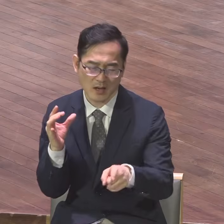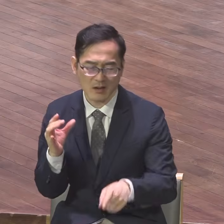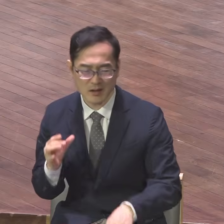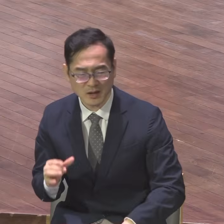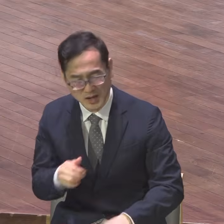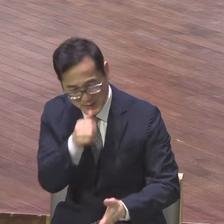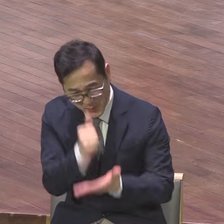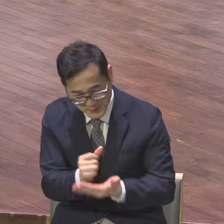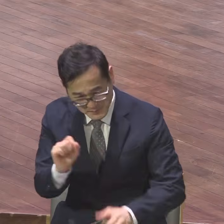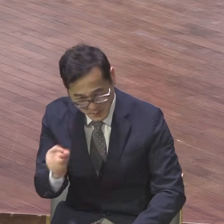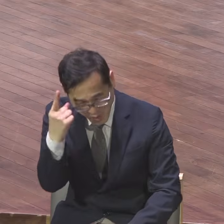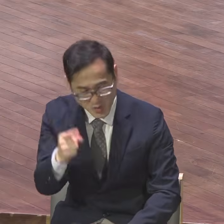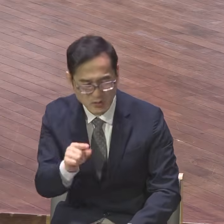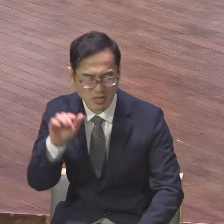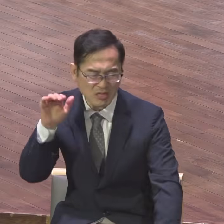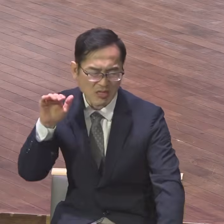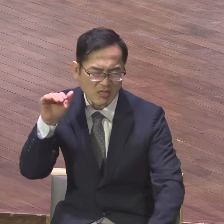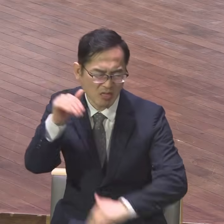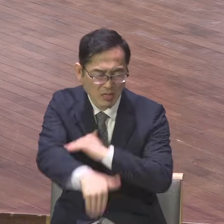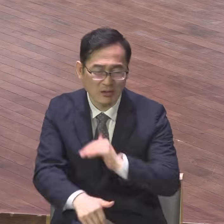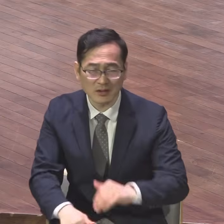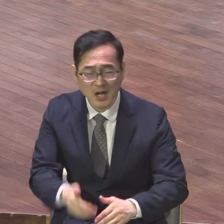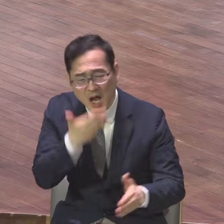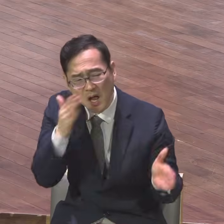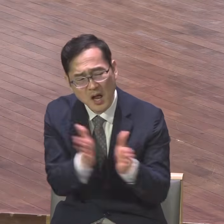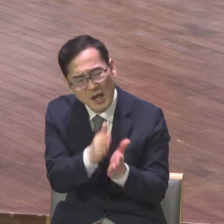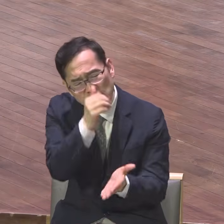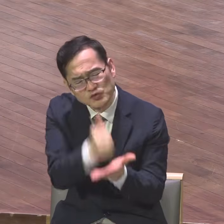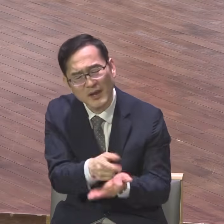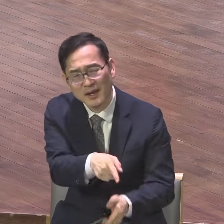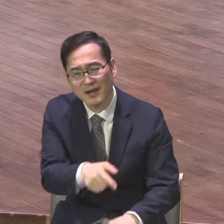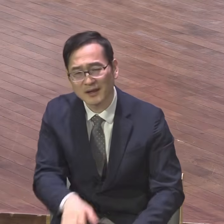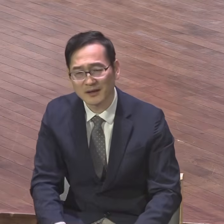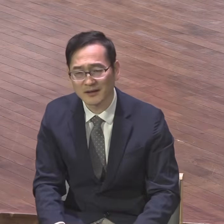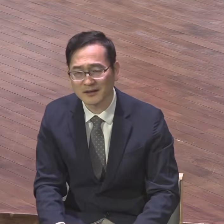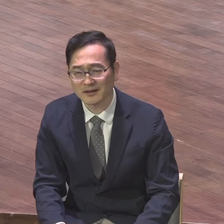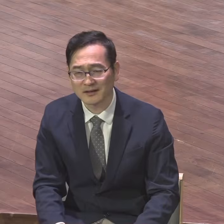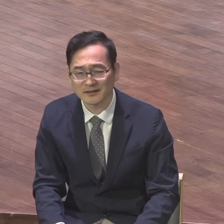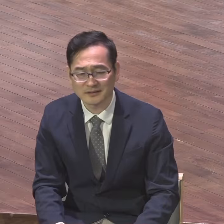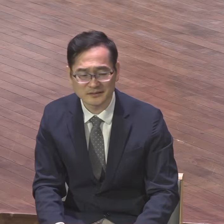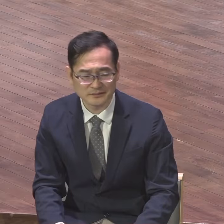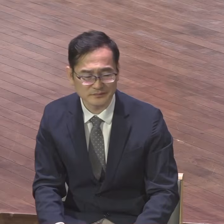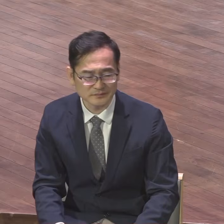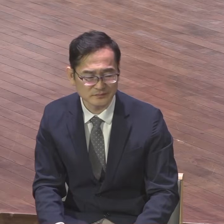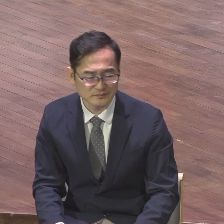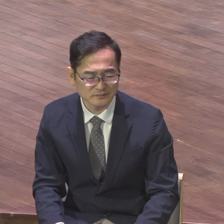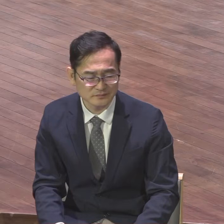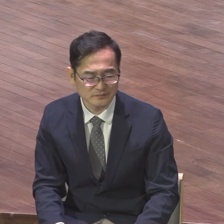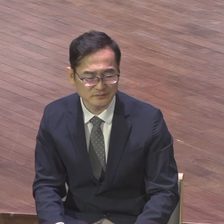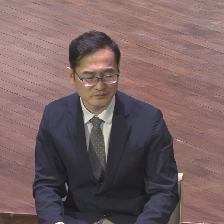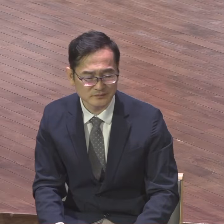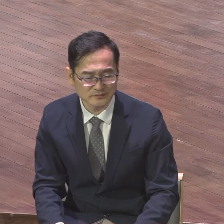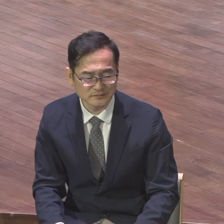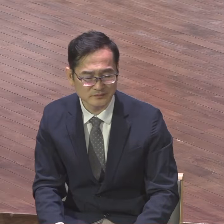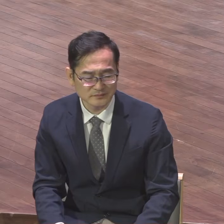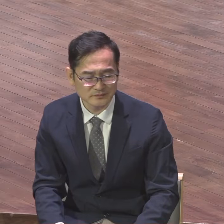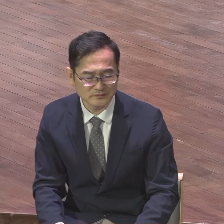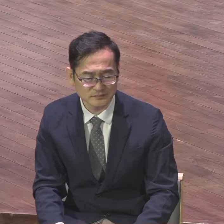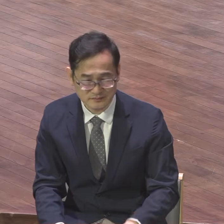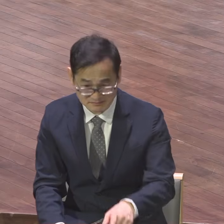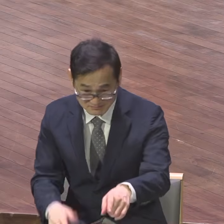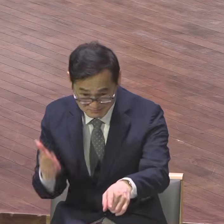타락. 모든 사람이 죄를 범했으면 전적 타락. 난 니보다 좀 나아. 웃기지